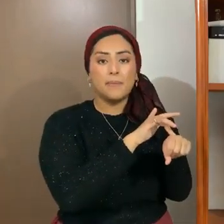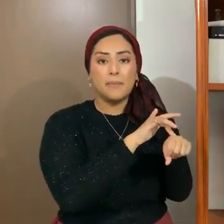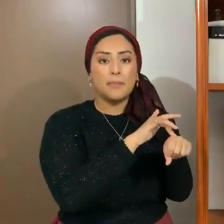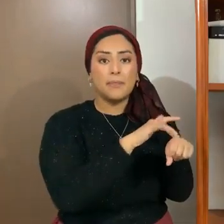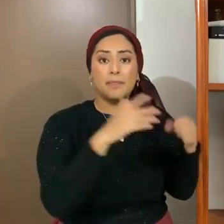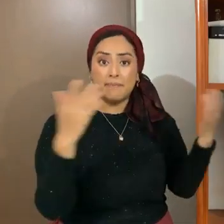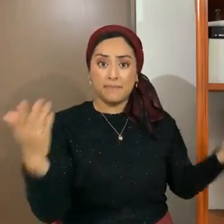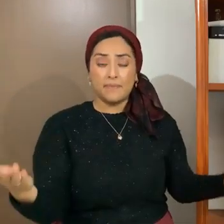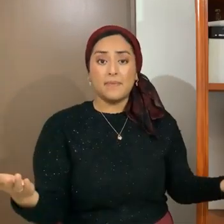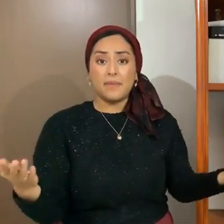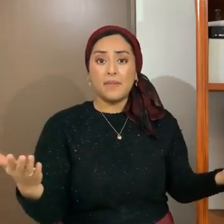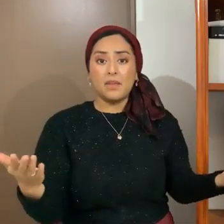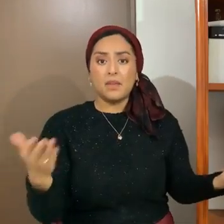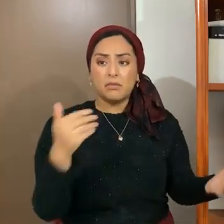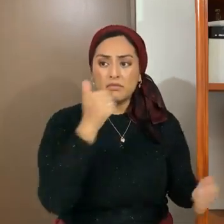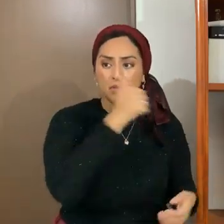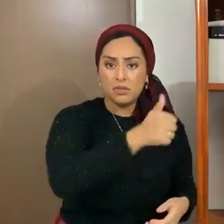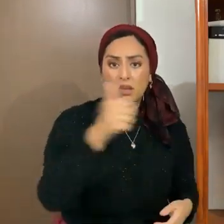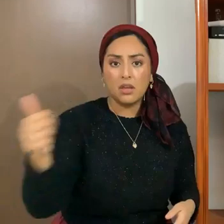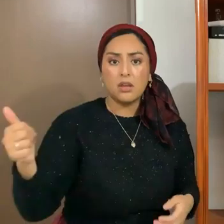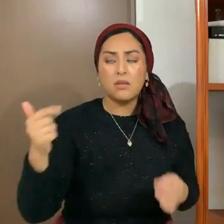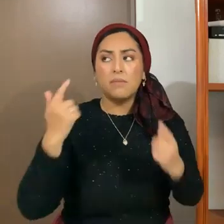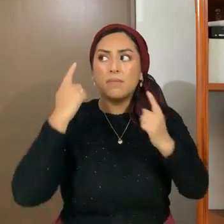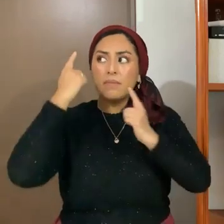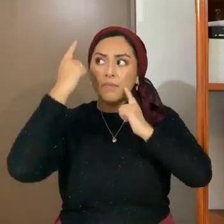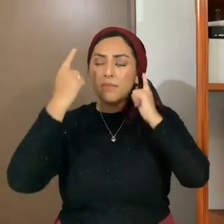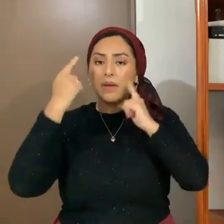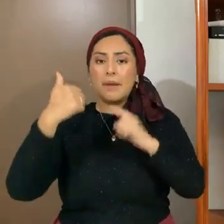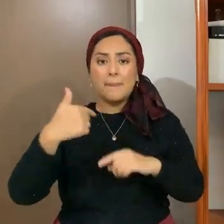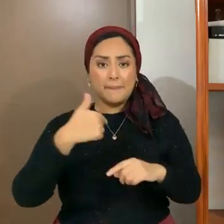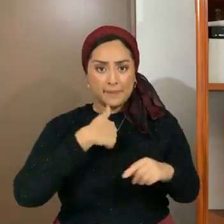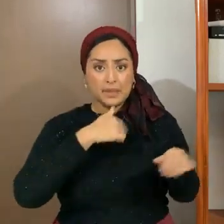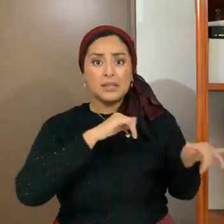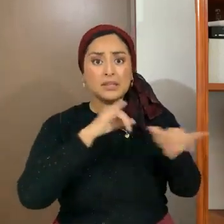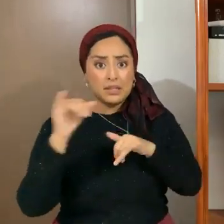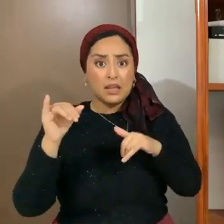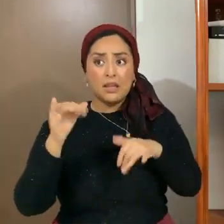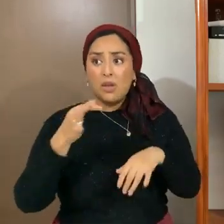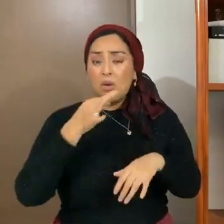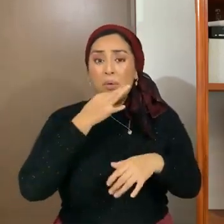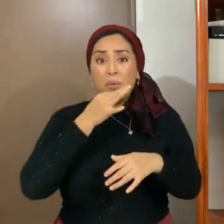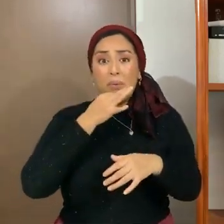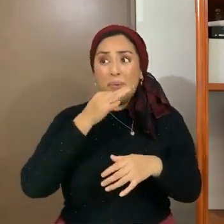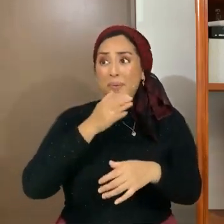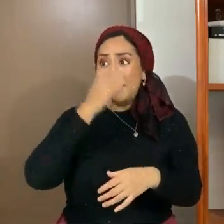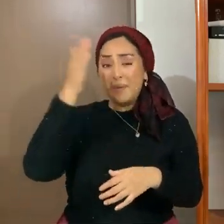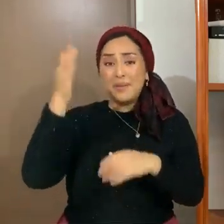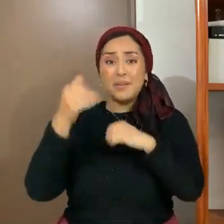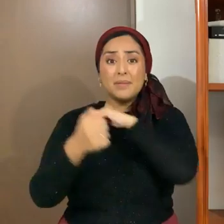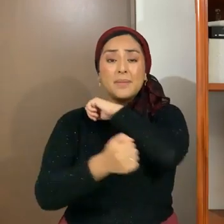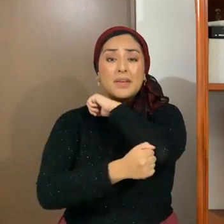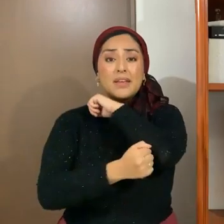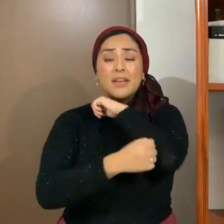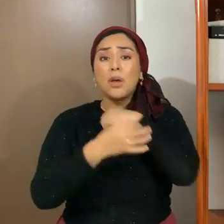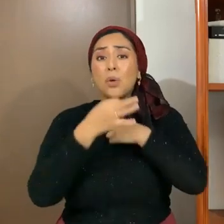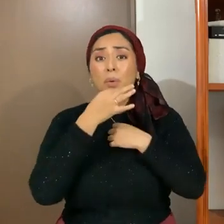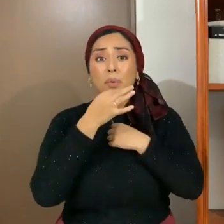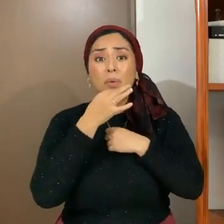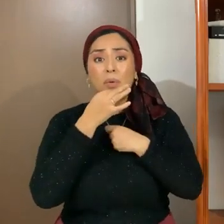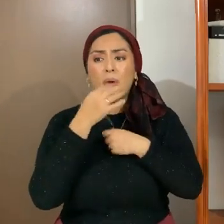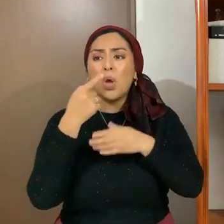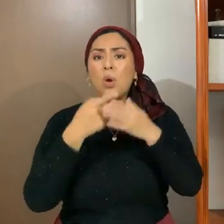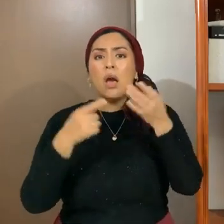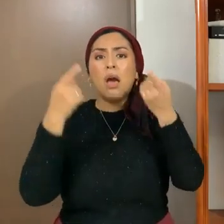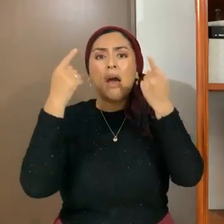Entonces, amados Sahim, analicémonos. Yo también, vamos camino a Pesach, pero Yahshua viene pronto. ¿Qué